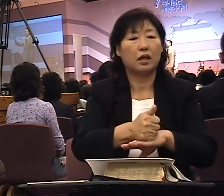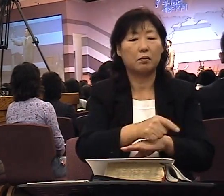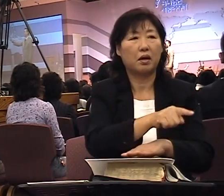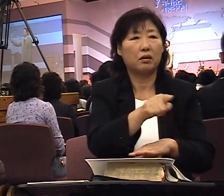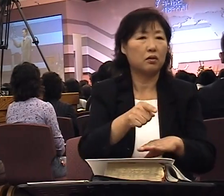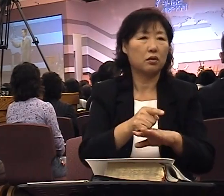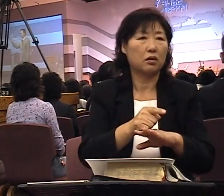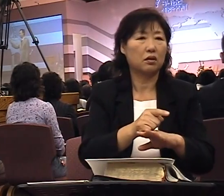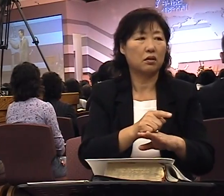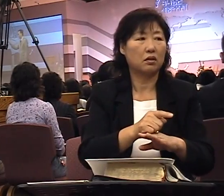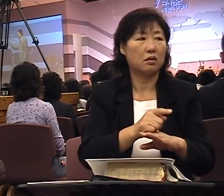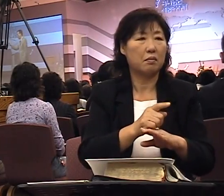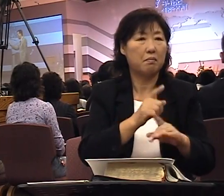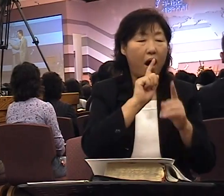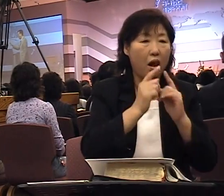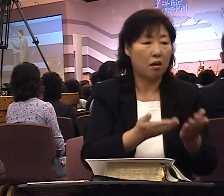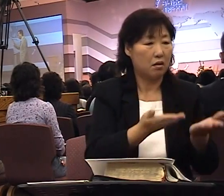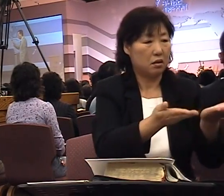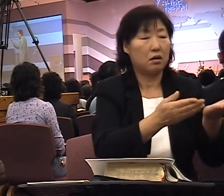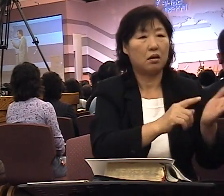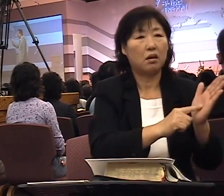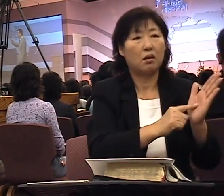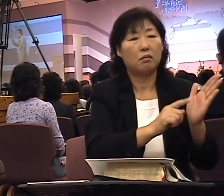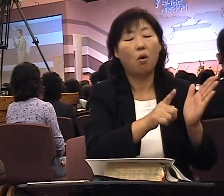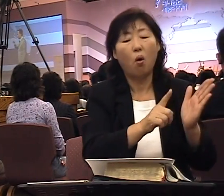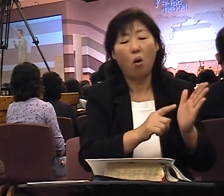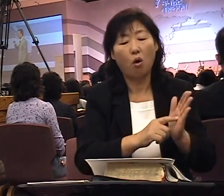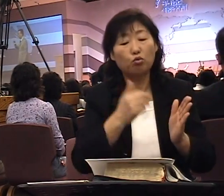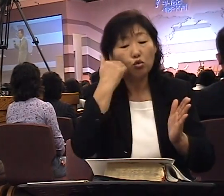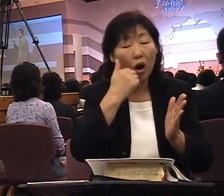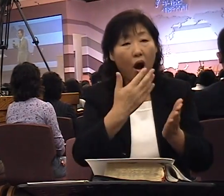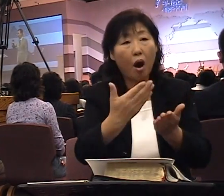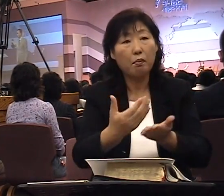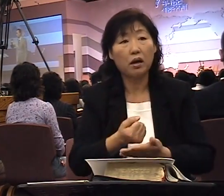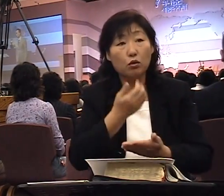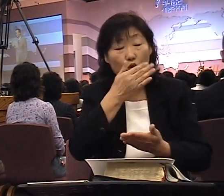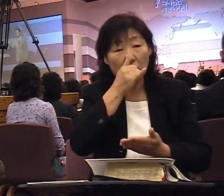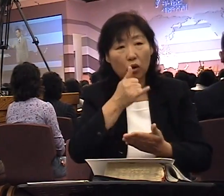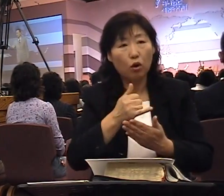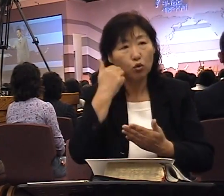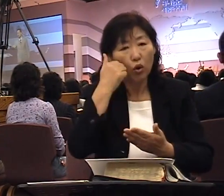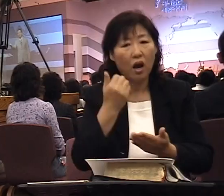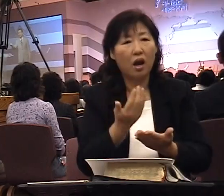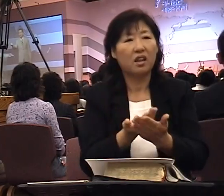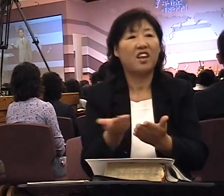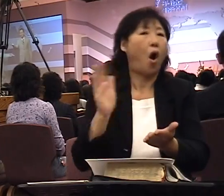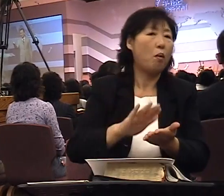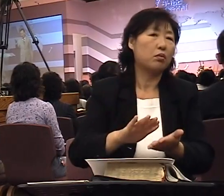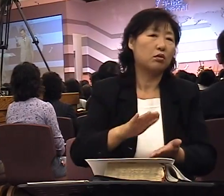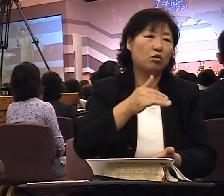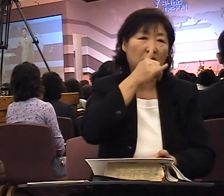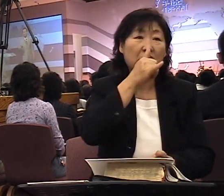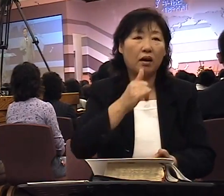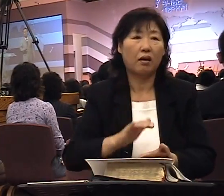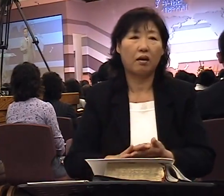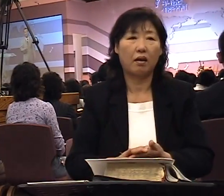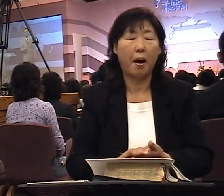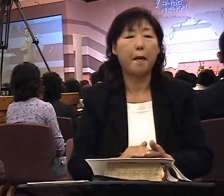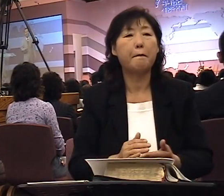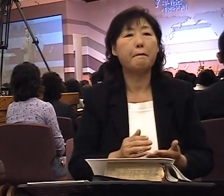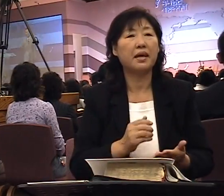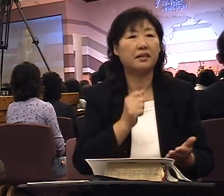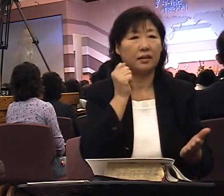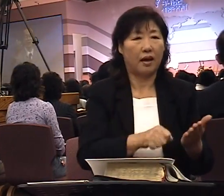그들이 제안하는 것, 제시하는 것을 누가 받을 수도 있고 누가 뒤엎을 수도 있습니까? 판사입니다.